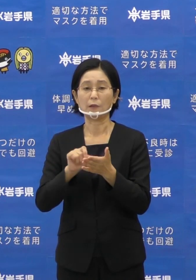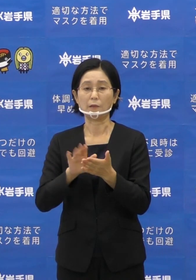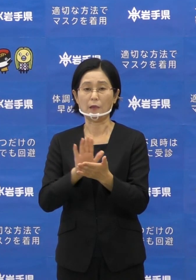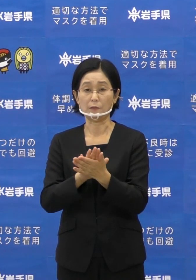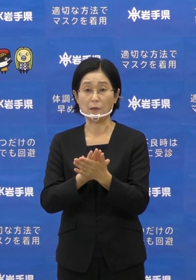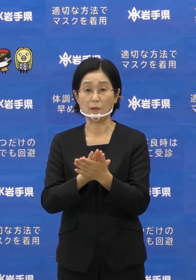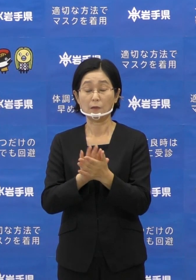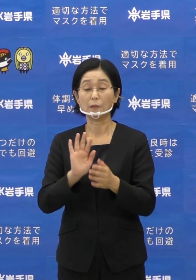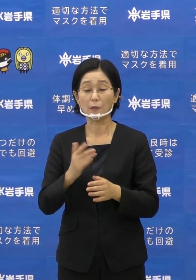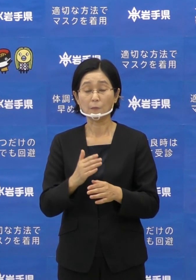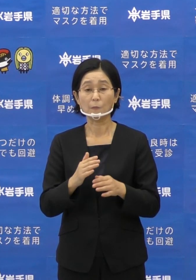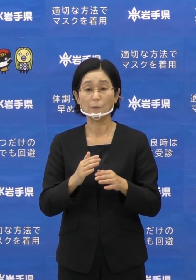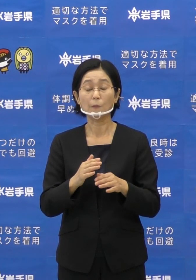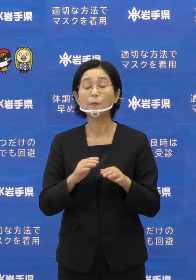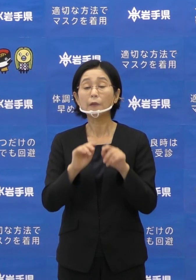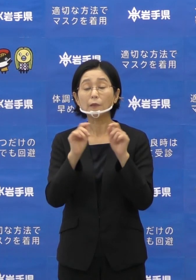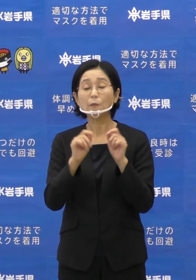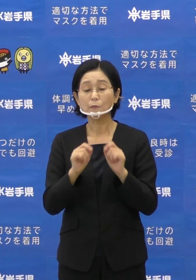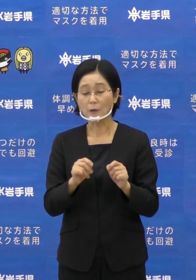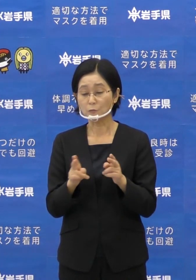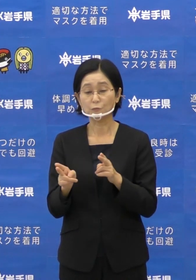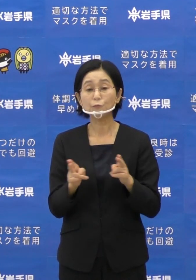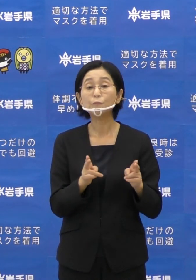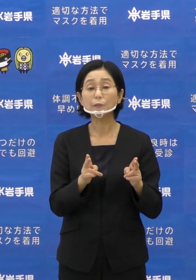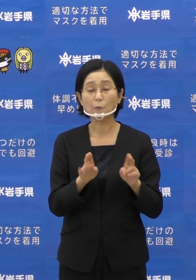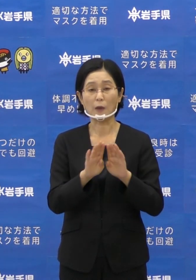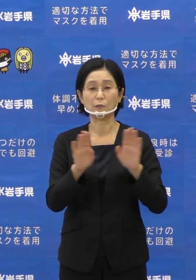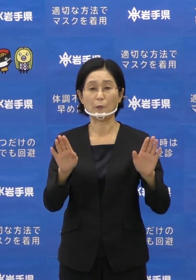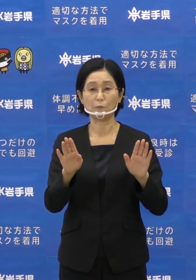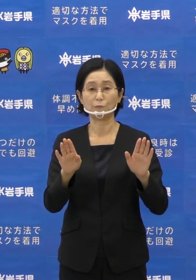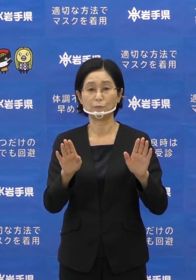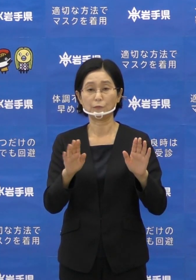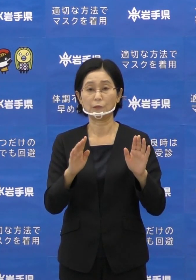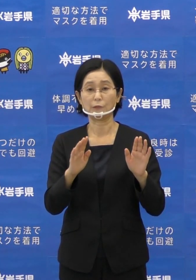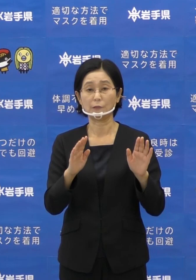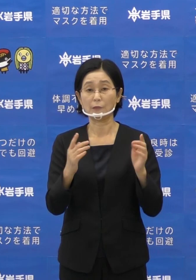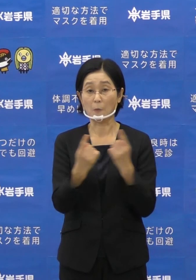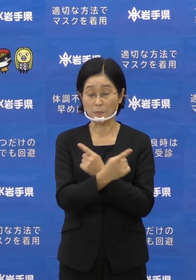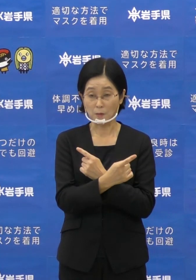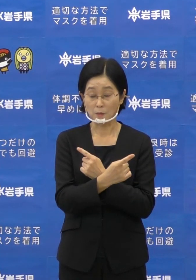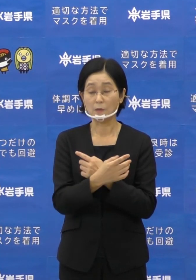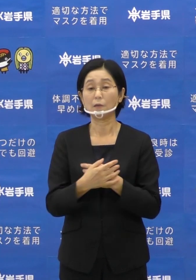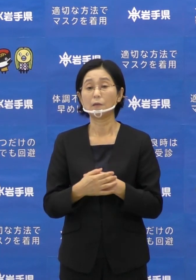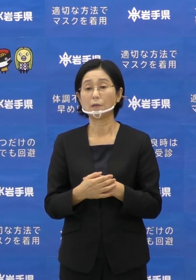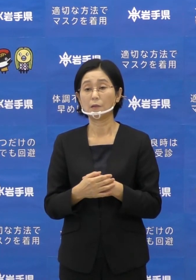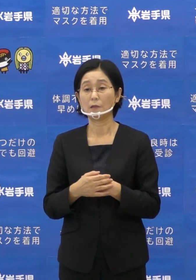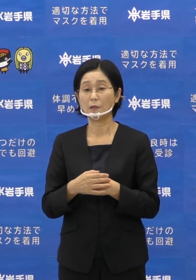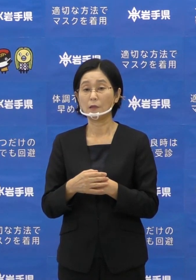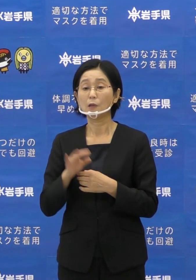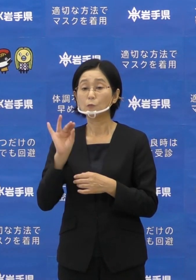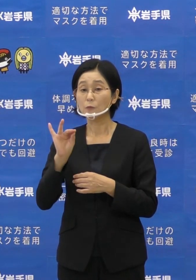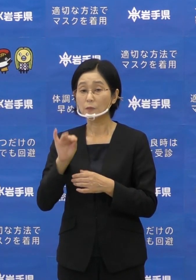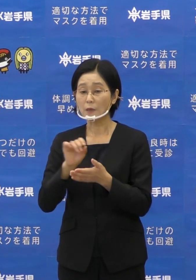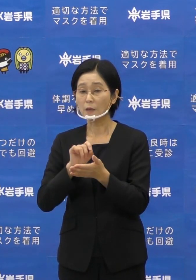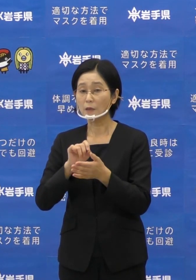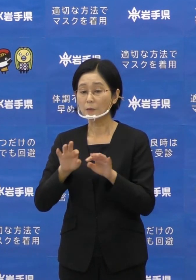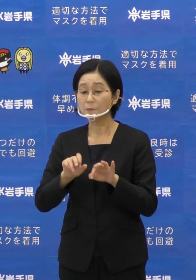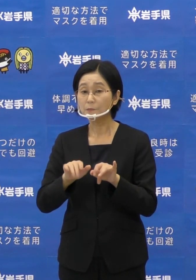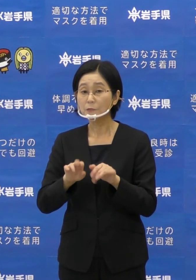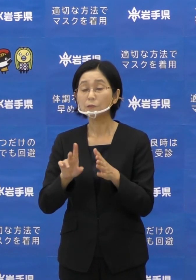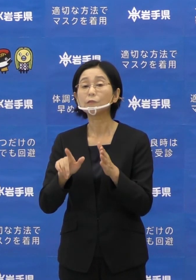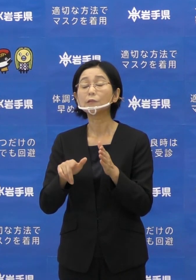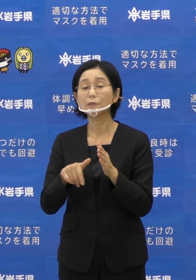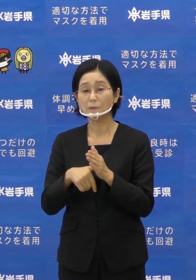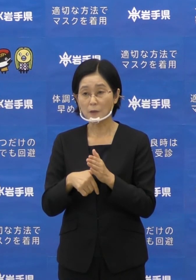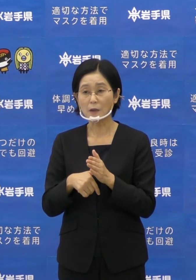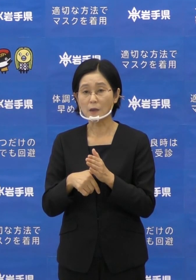手するということになって、それは何でしょう、その書き込まれた時点では昨日の会議でもう要請を決定するという